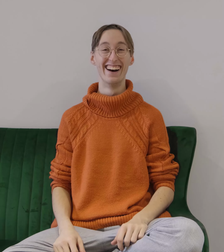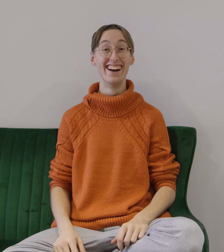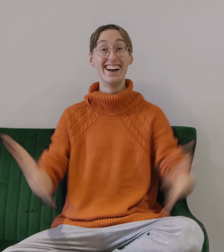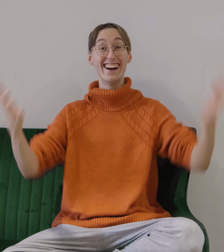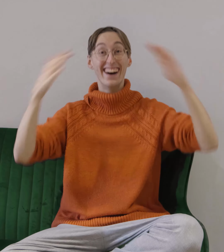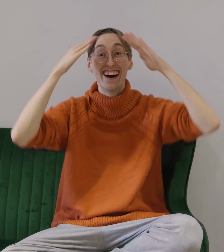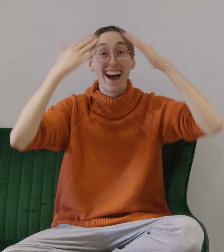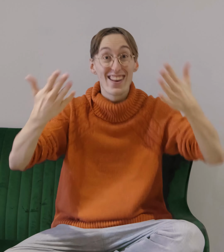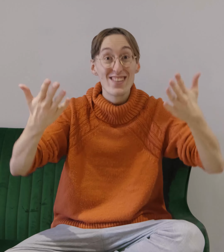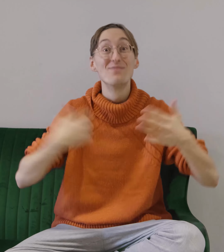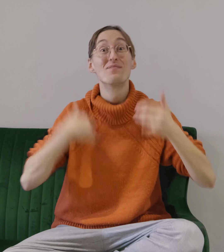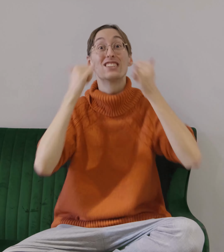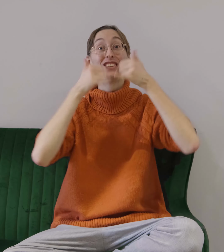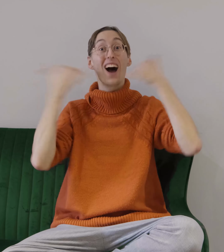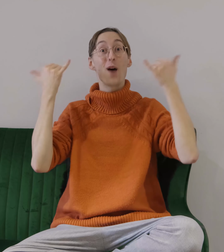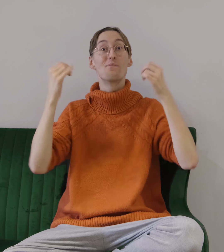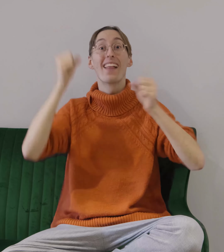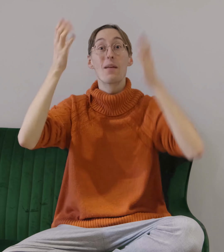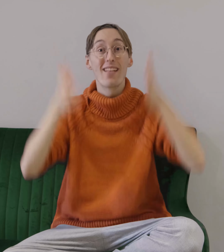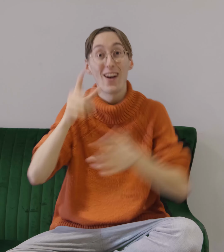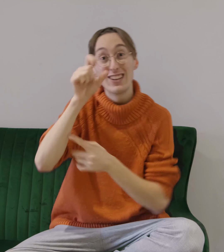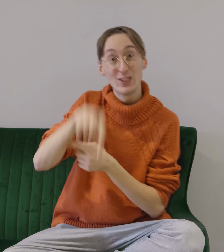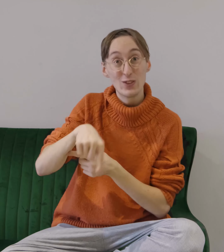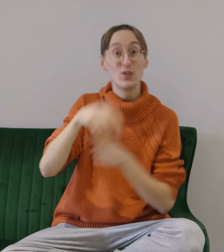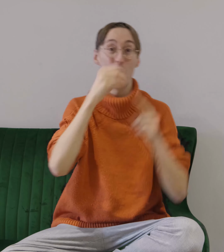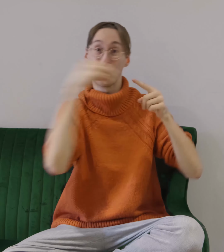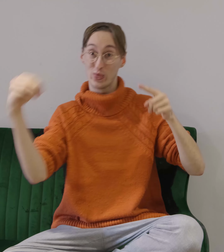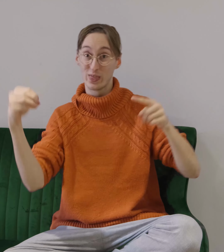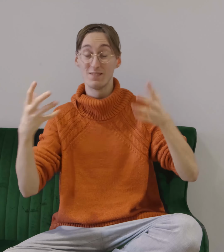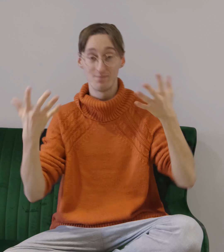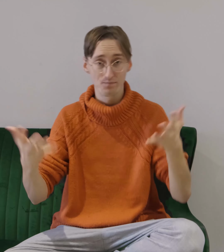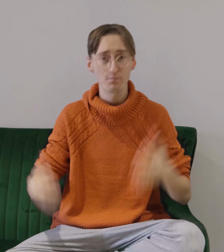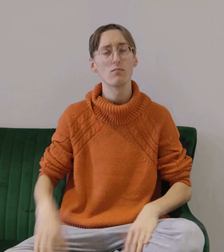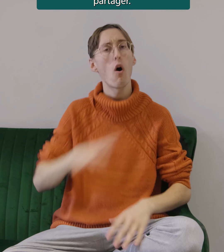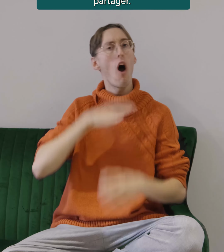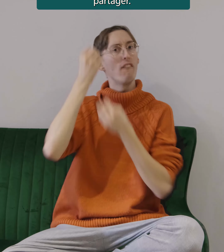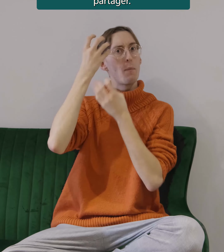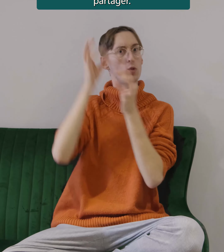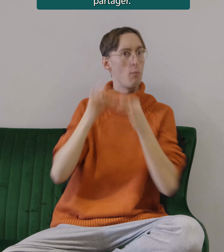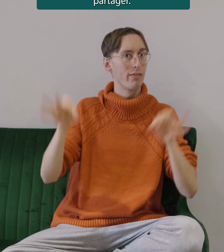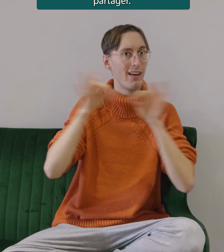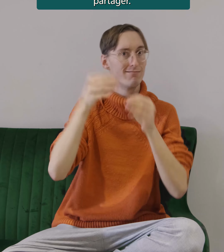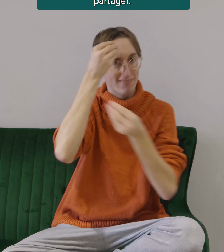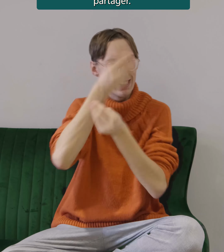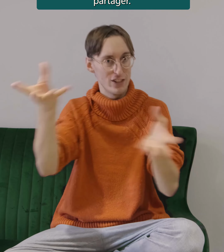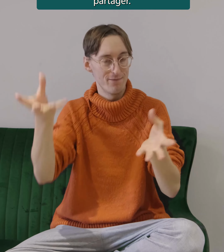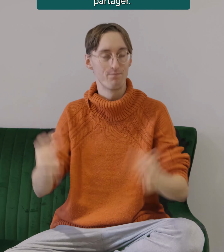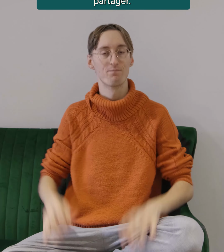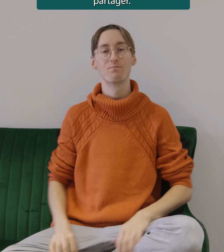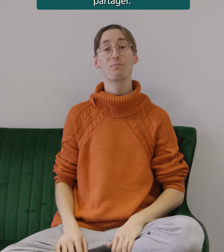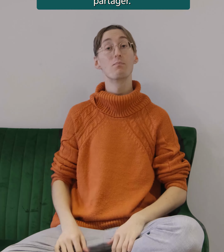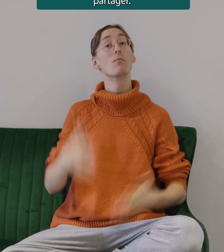Bonjour, moi c'est Jérôme, l'animateur LSQ de Honde. Aujourd'hui, j'ai une information importante à vous partager.